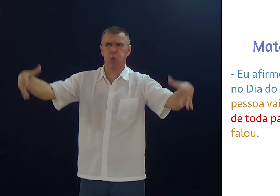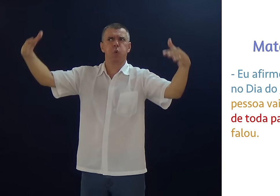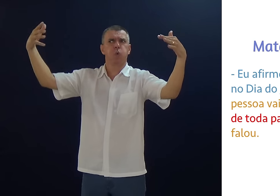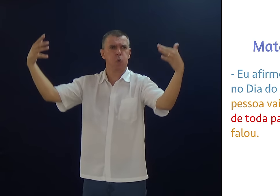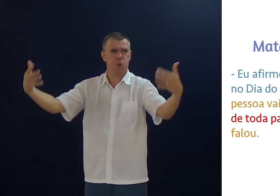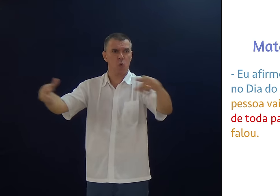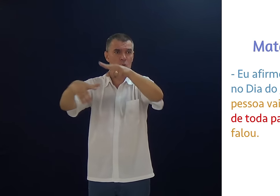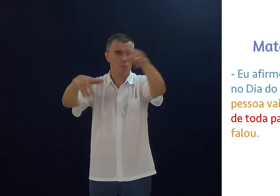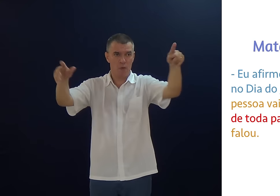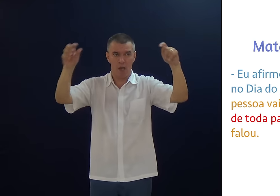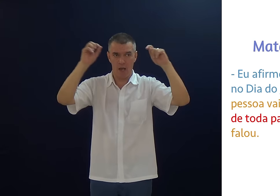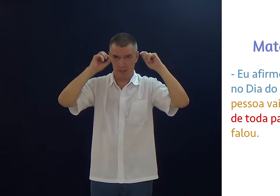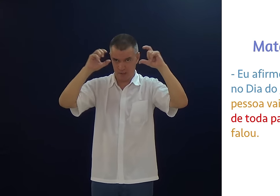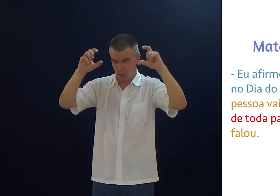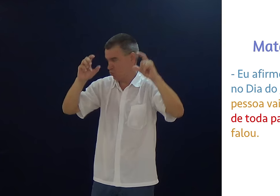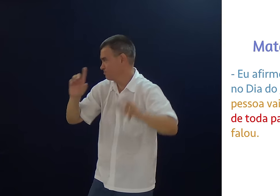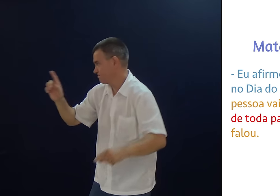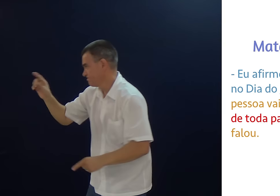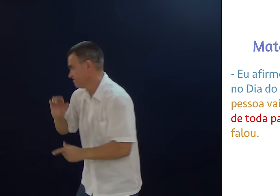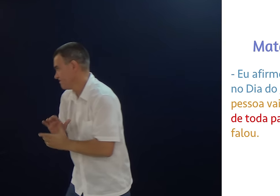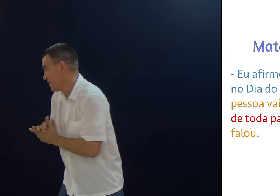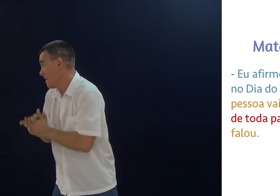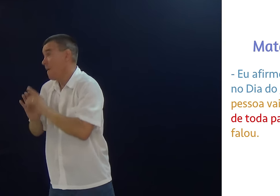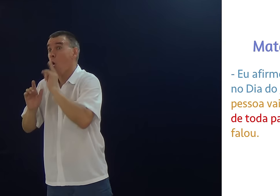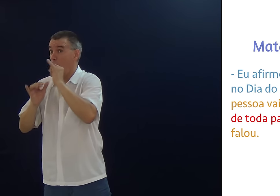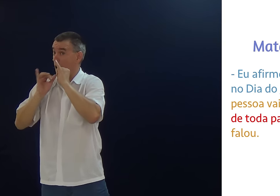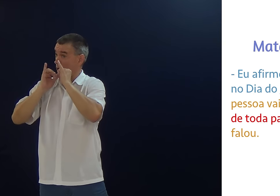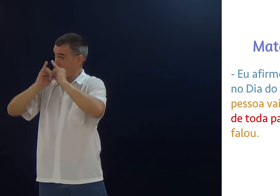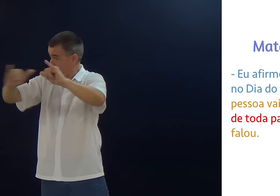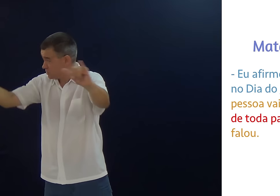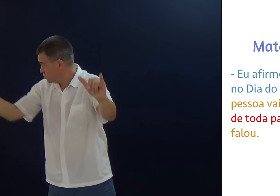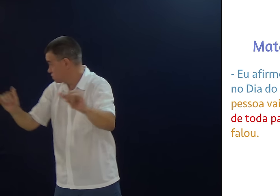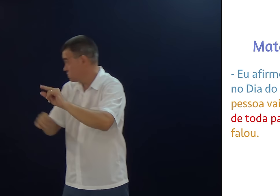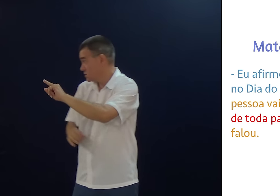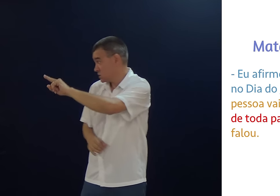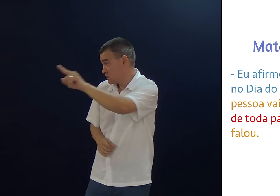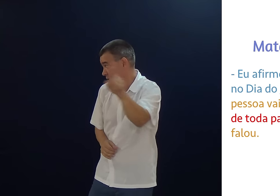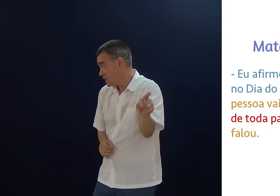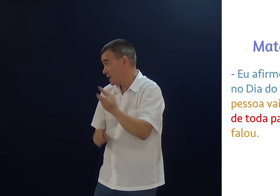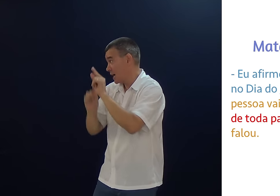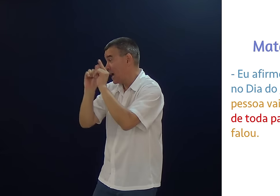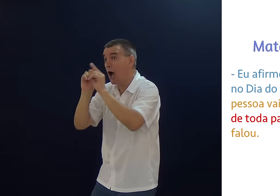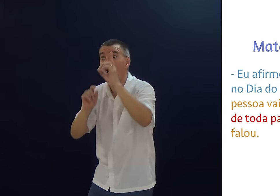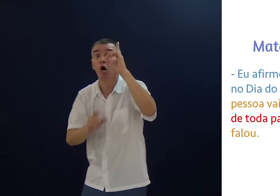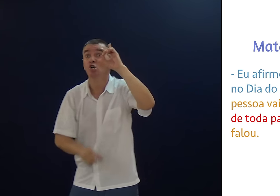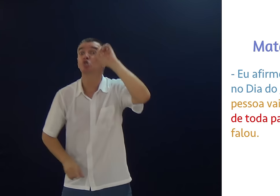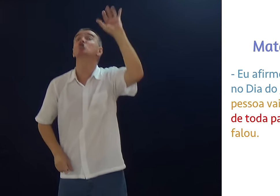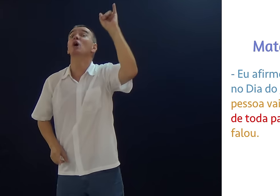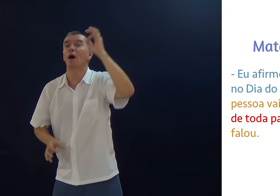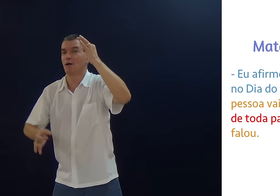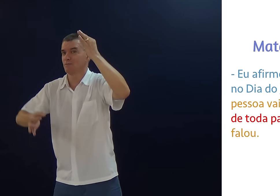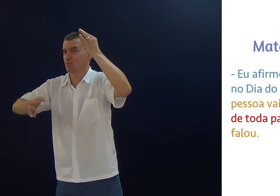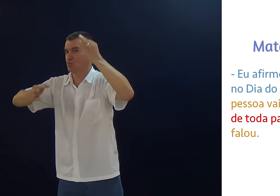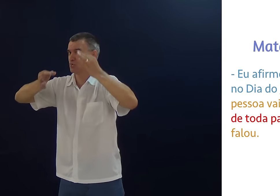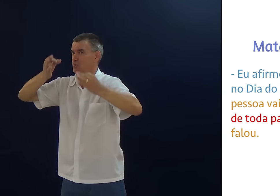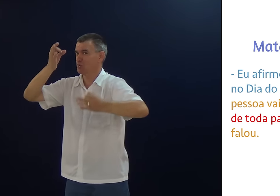oh isso aqui também é muito sério eu vou avisar eu afirmo a vocês que no dia do